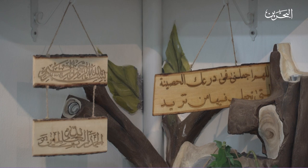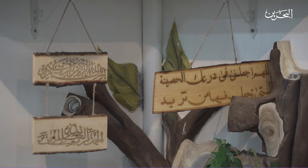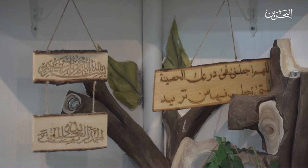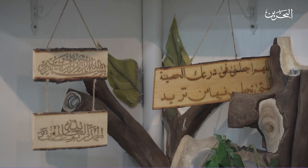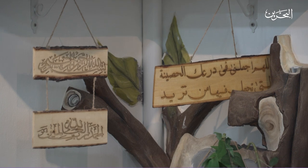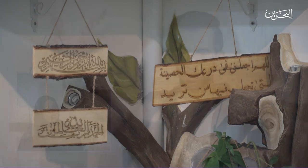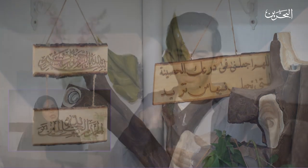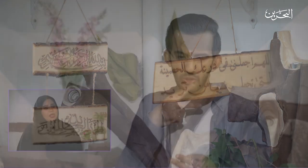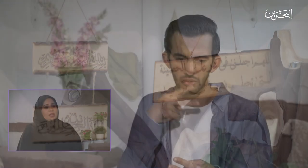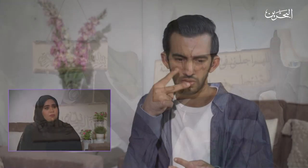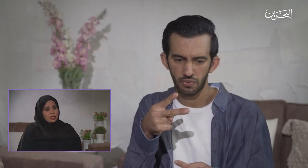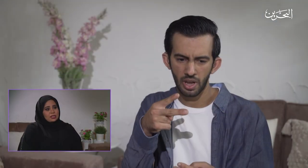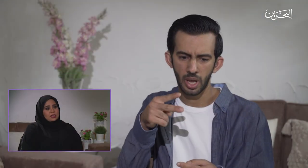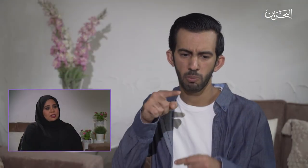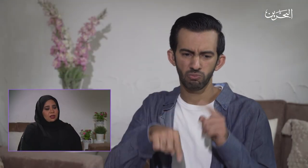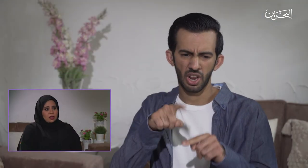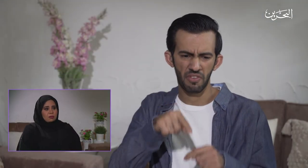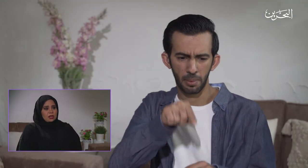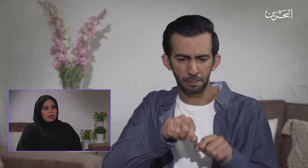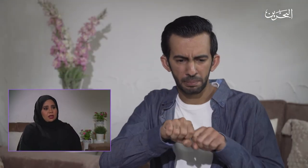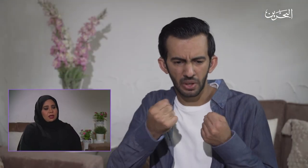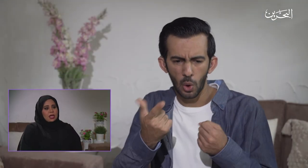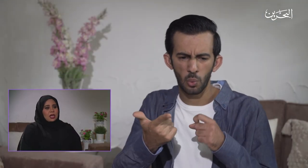اول يقول هذا ان كيفيه الاستخدام